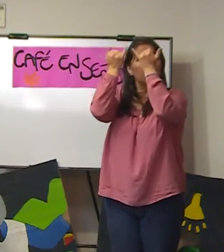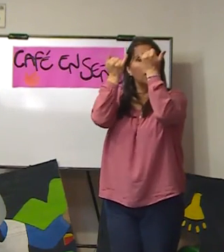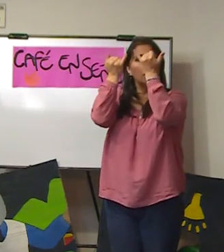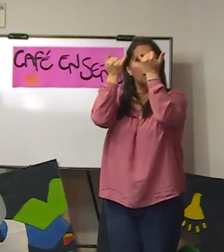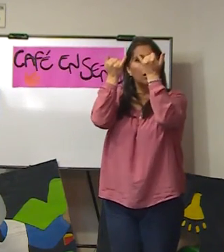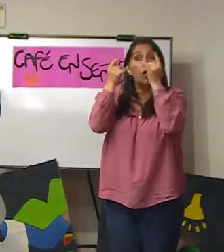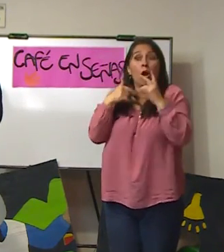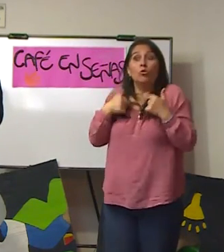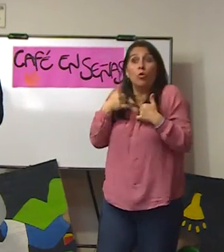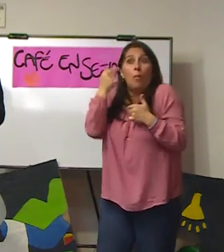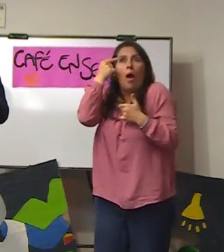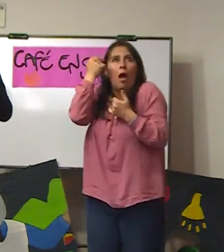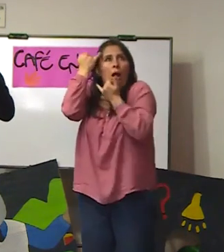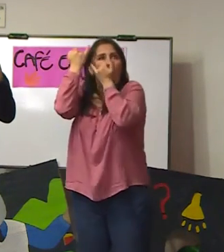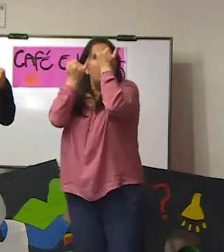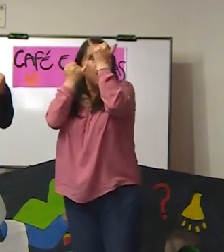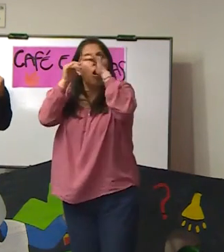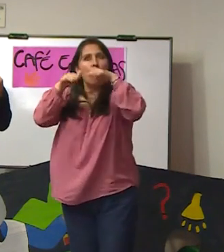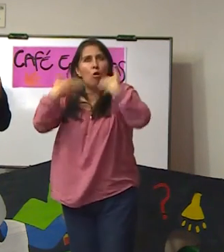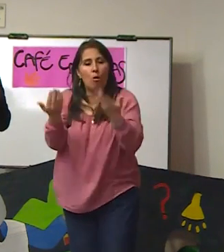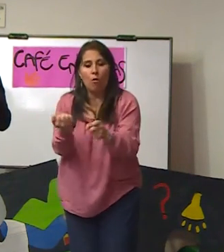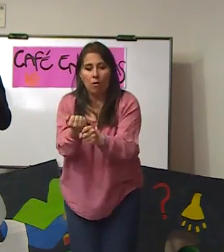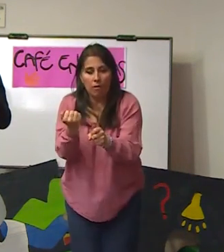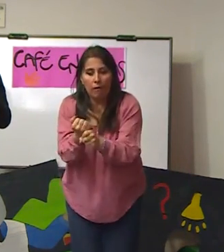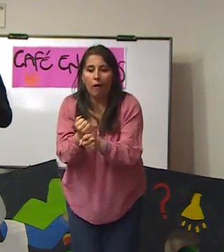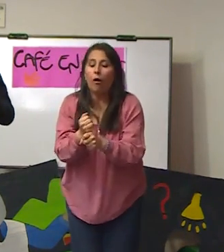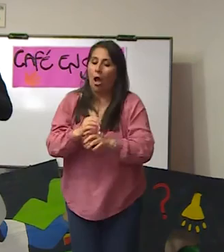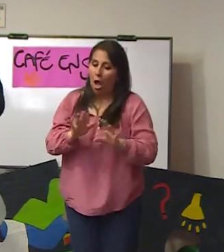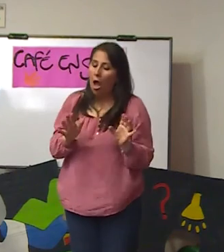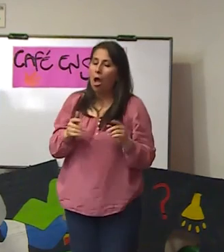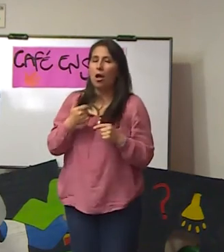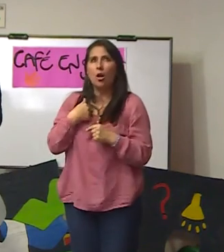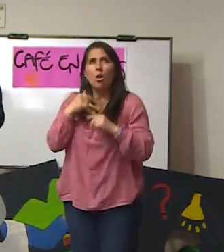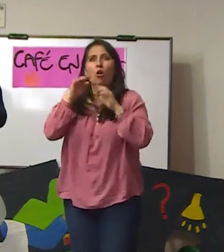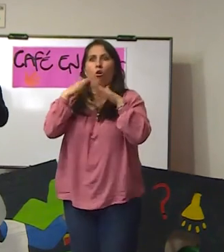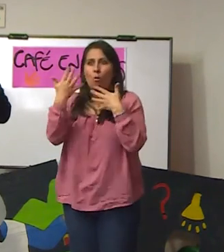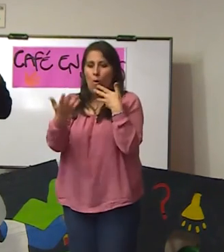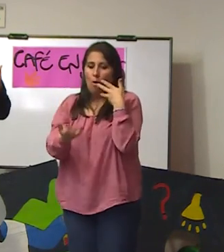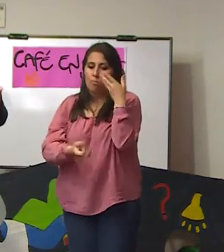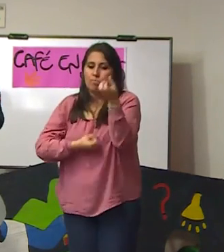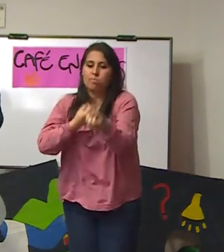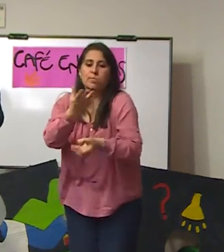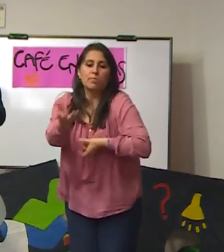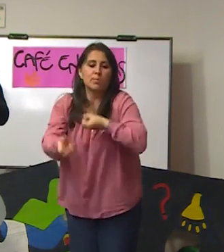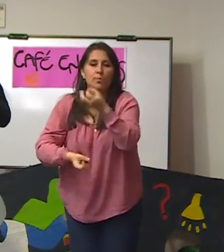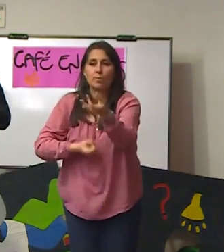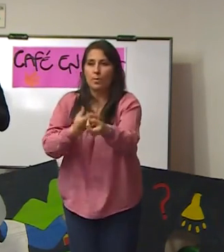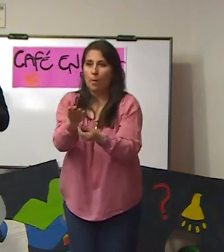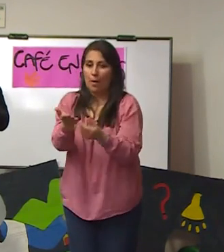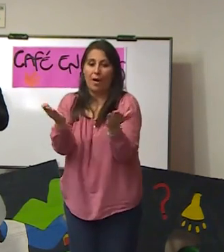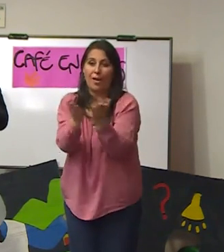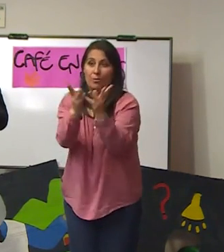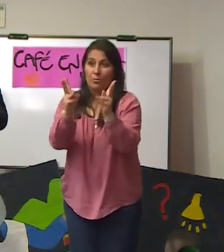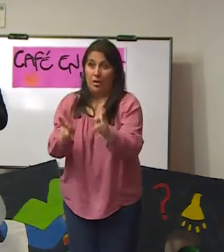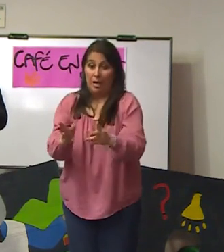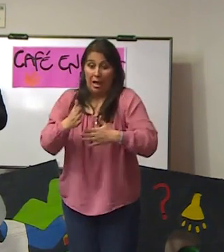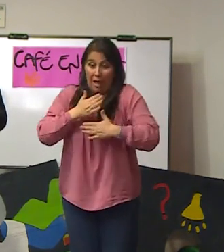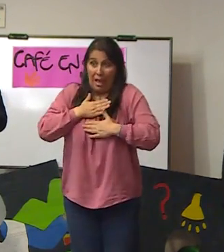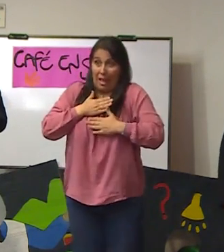trabajo, nuestra forma de expresarnos hacia los estudiantes, en mi caso, hacia mis